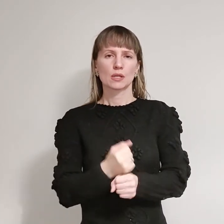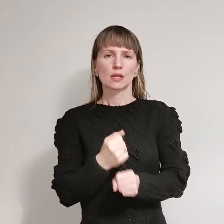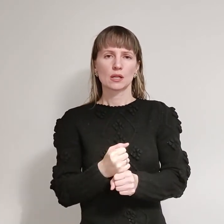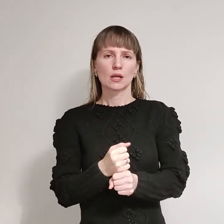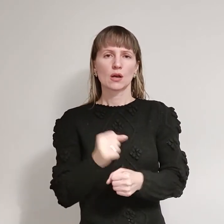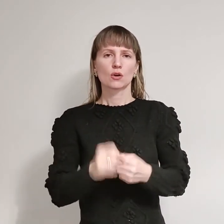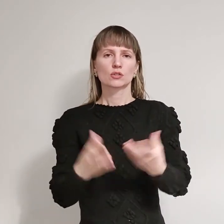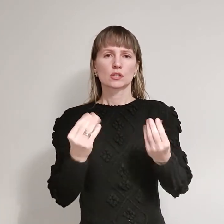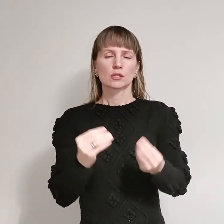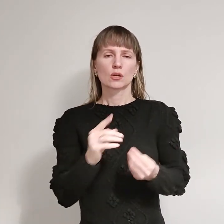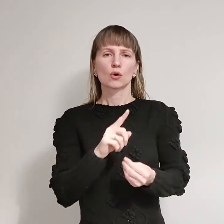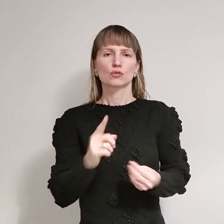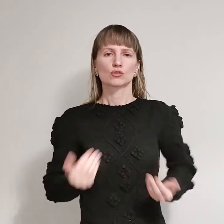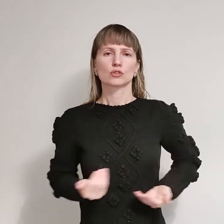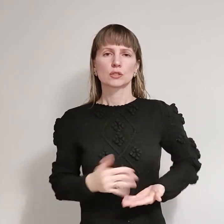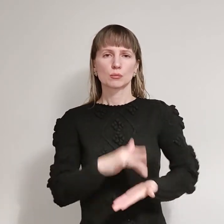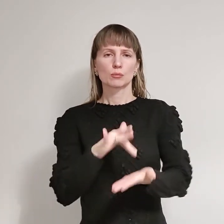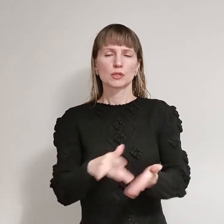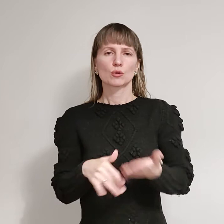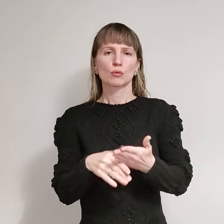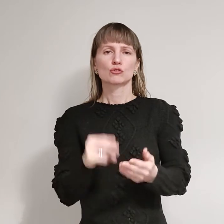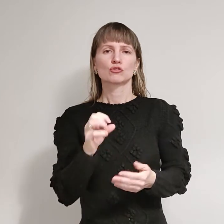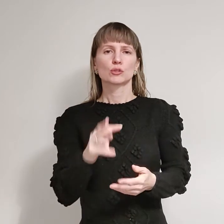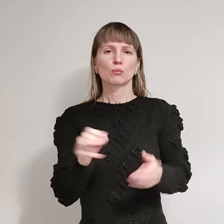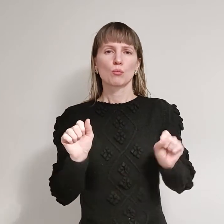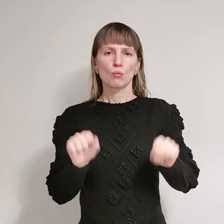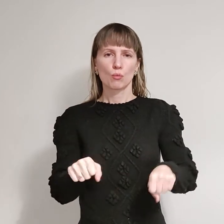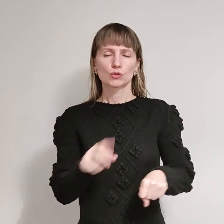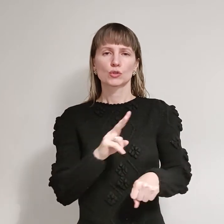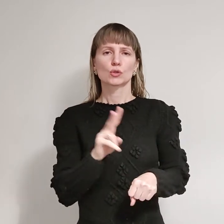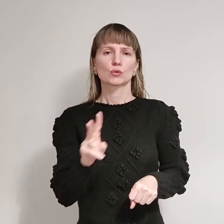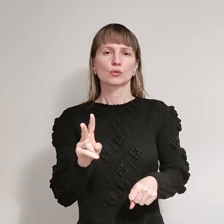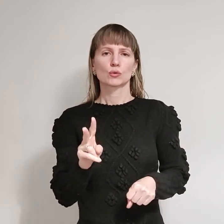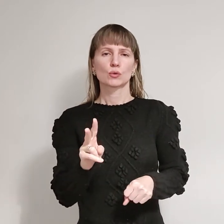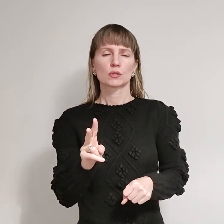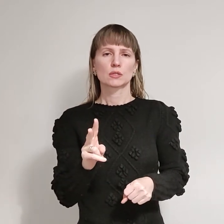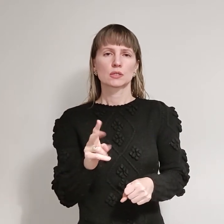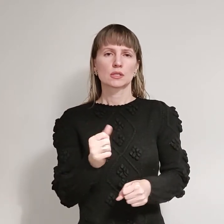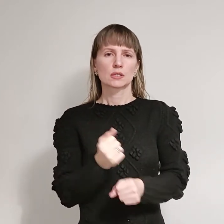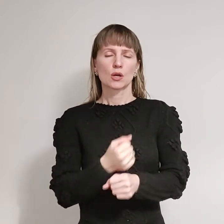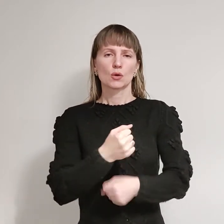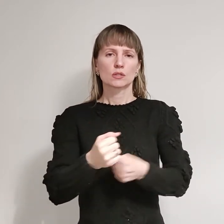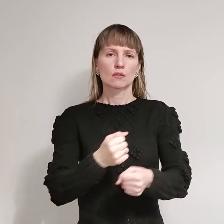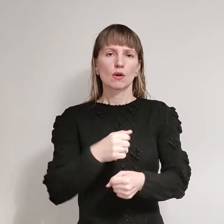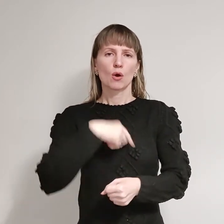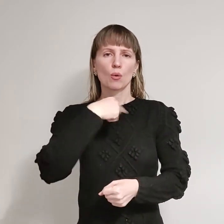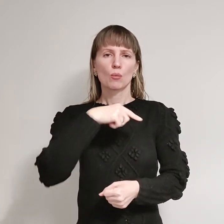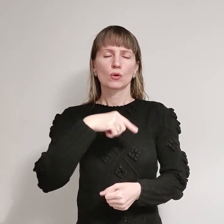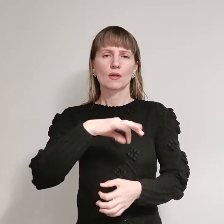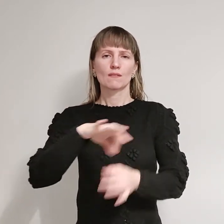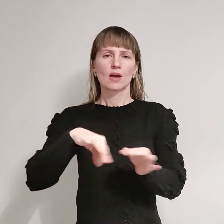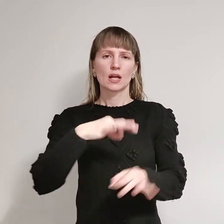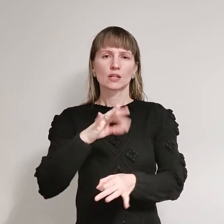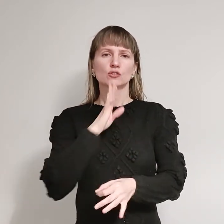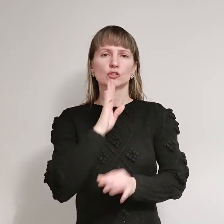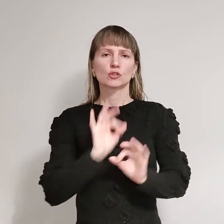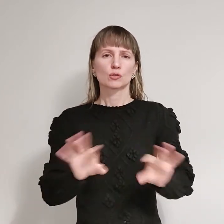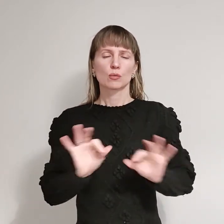Щодня кожен мешканець міста допомагає, що може. Хтось привозить консервацію, компоти, варення. Жінка розповідає,